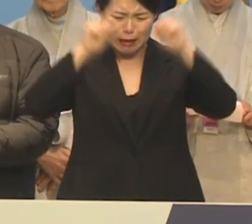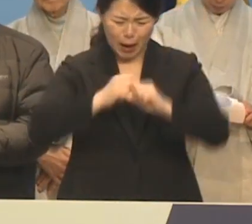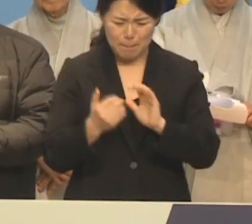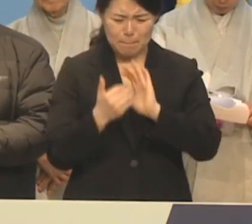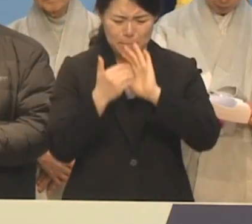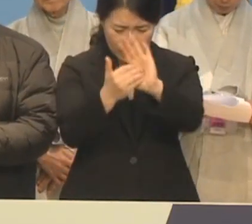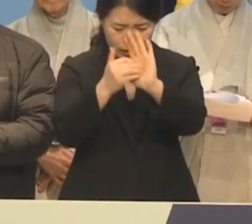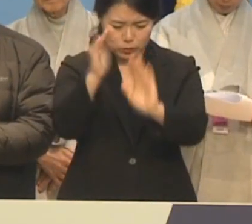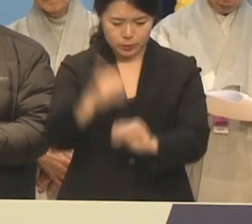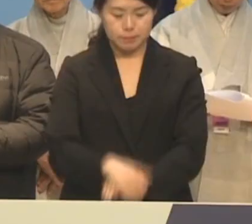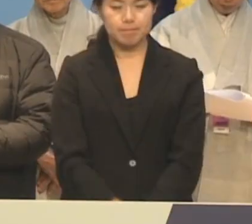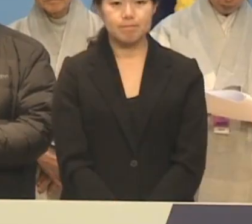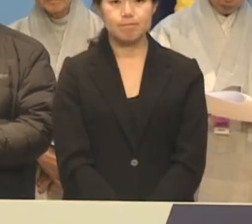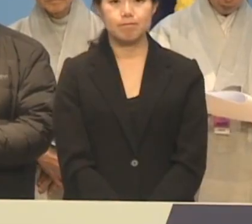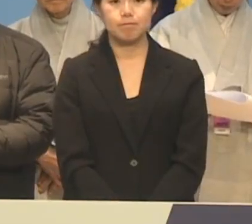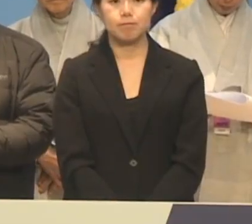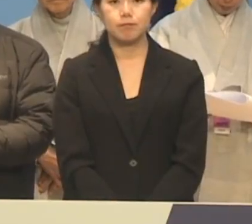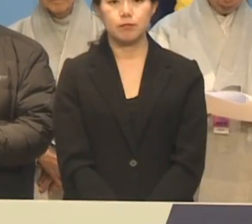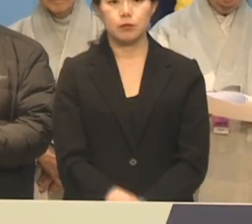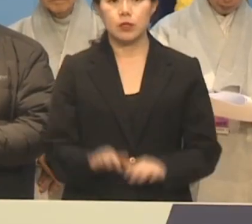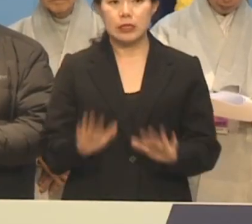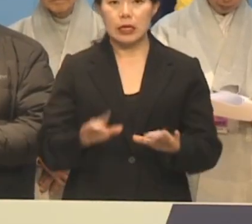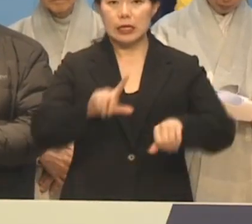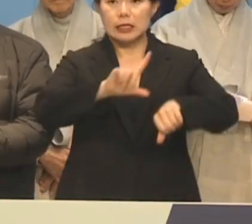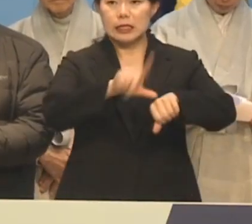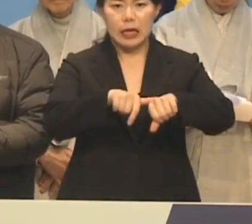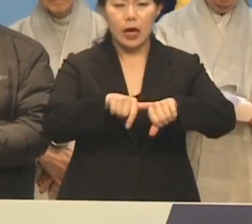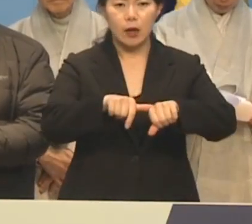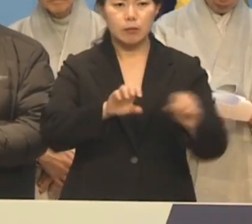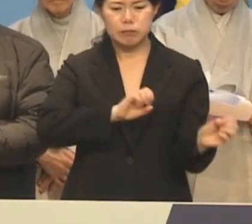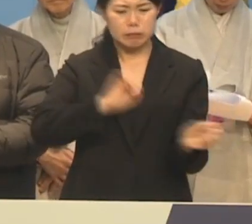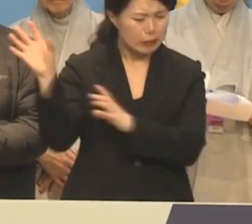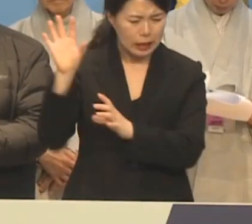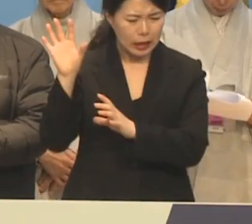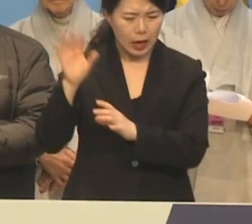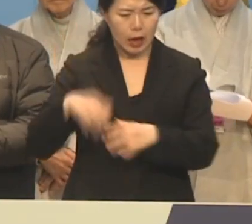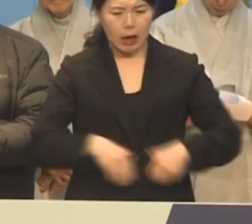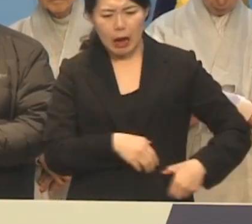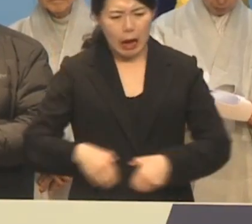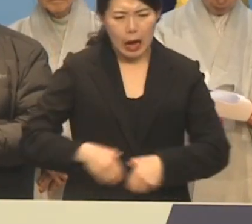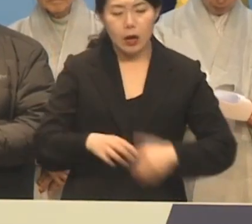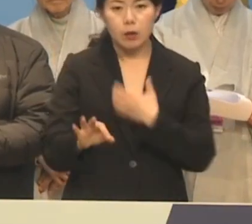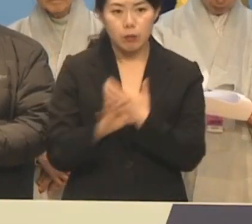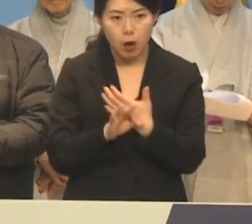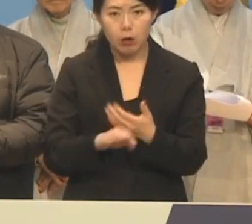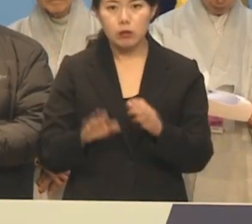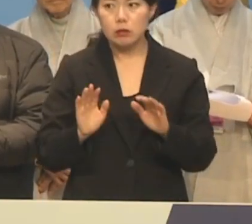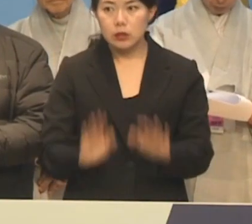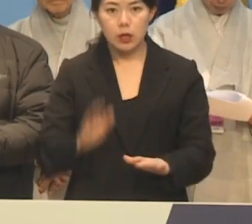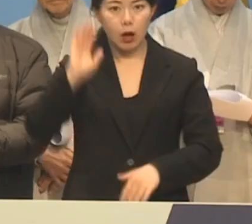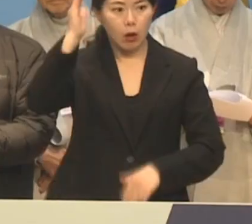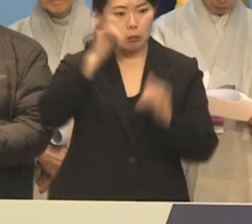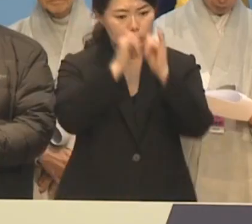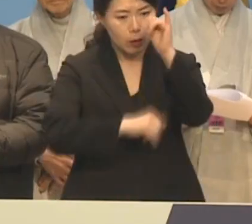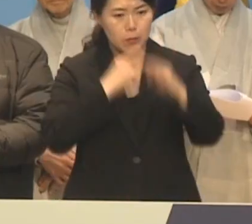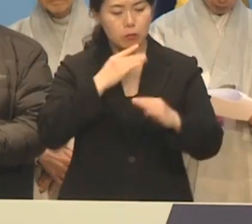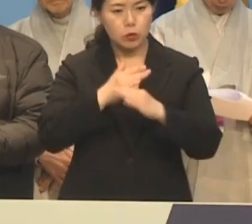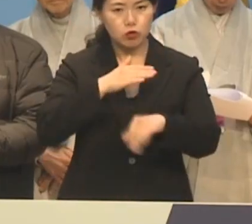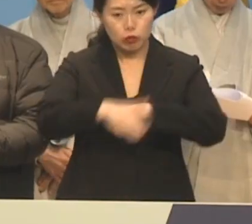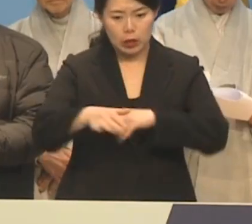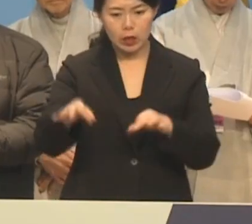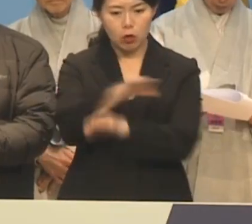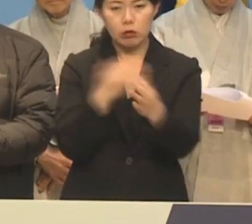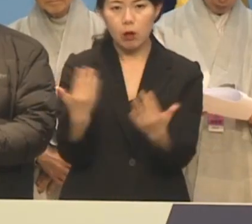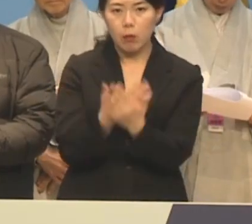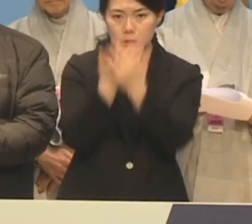하지 않겠습니까? 더 이상 시간을 낭비하고 머뭇거리다가는 그간 우리 현대사가 이룩한 민주주의와